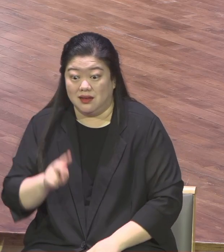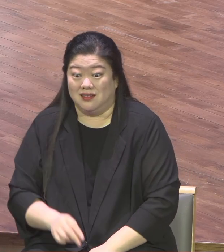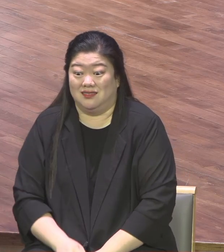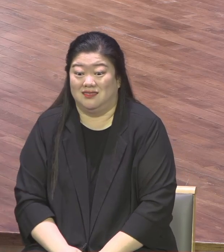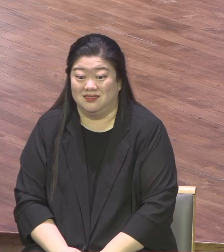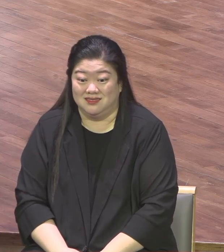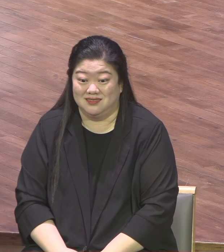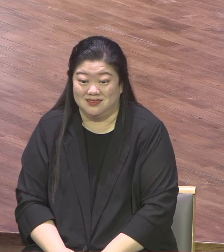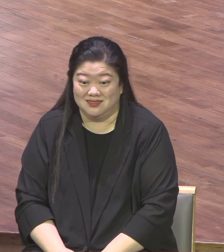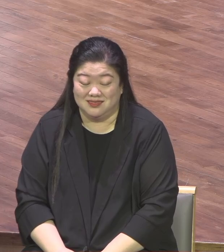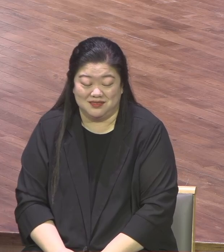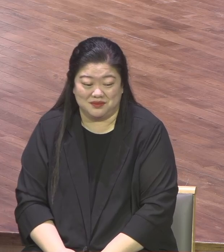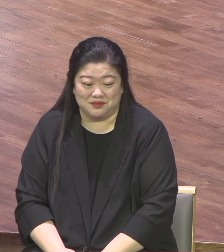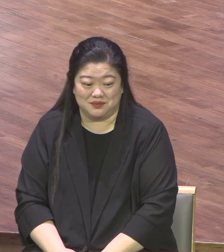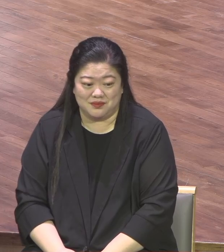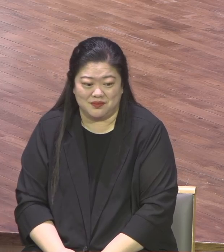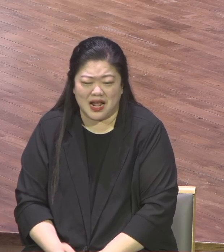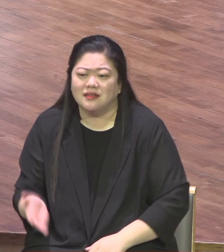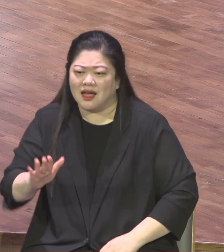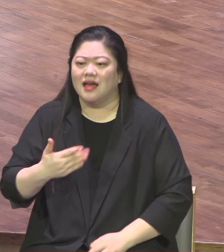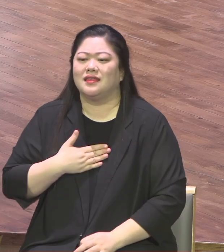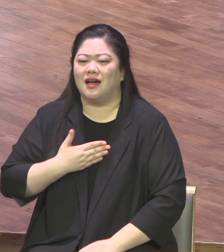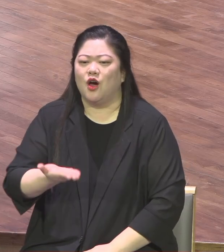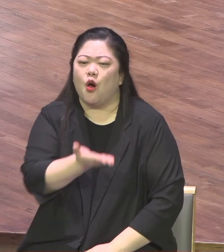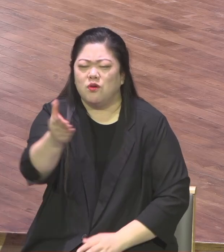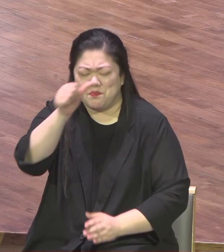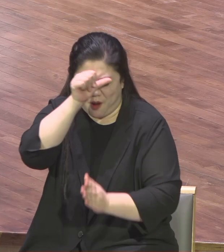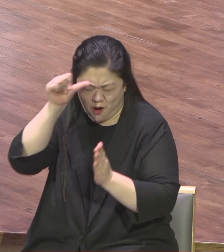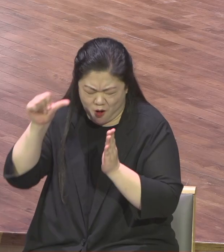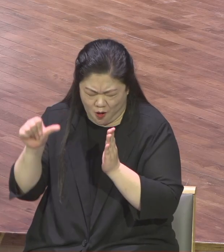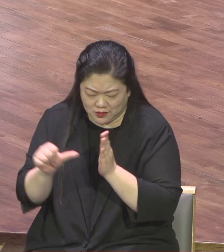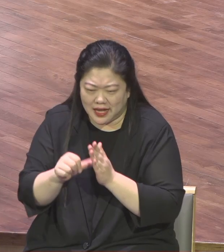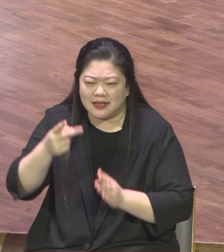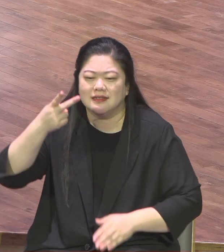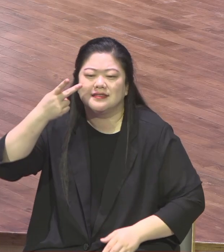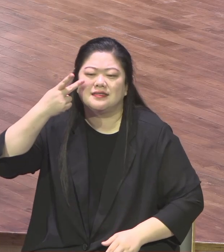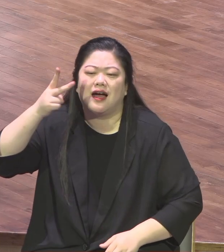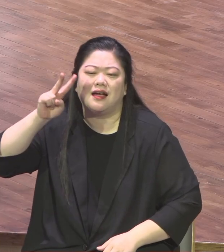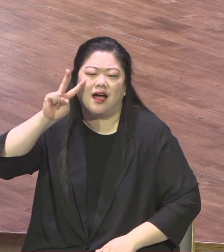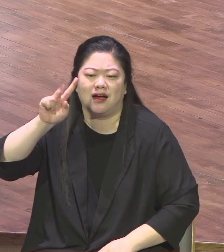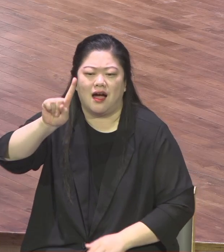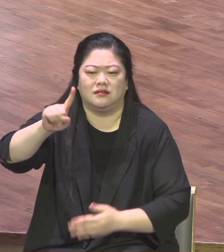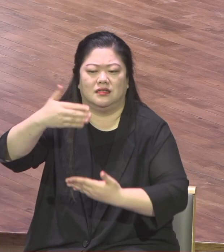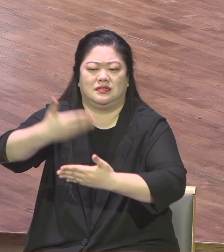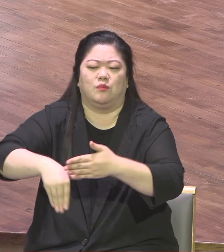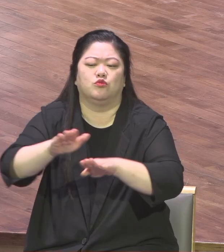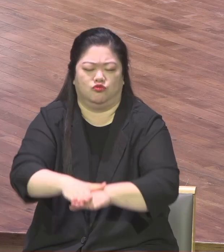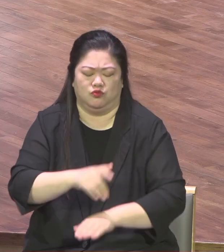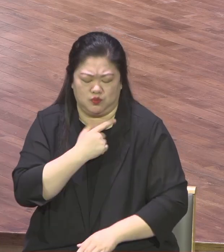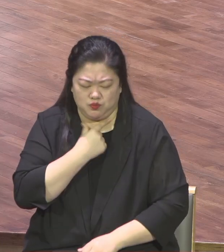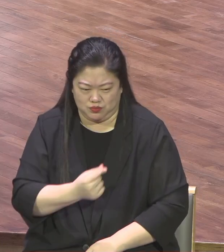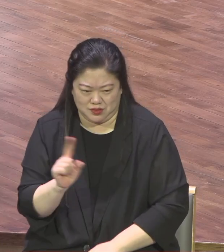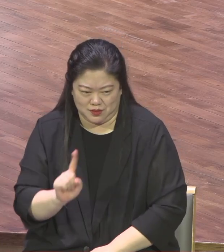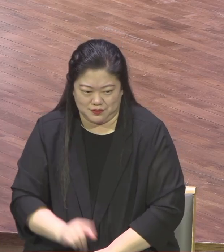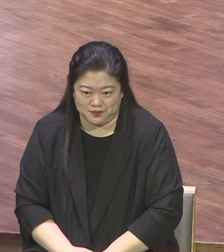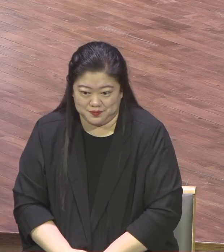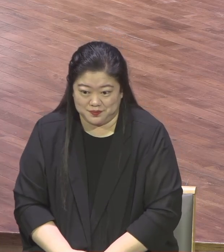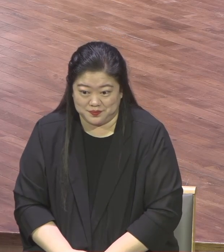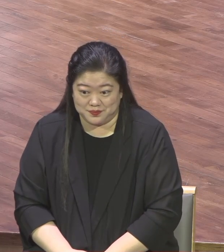그런데 저는 한 가지 착각은요, 제일 평생 해도 된다고 생각합니다. 그것이 뭐냐? 그것이